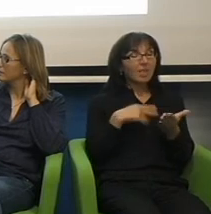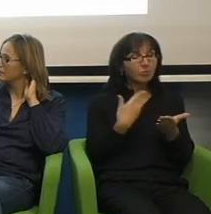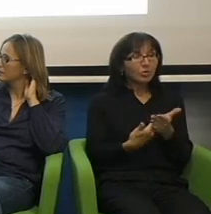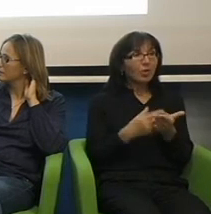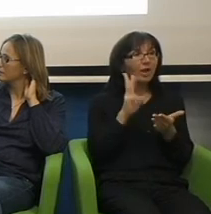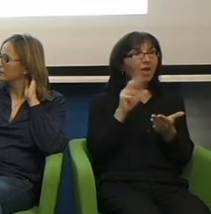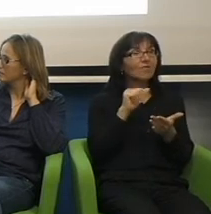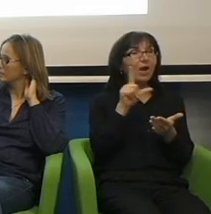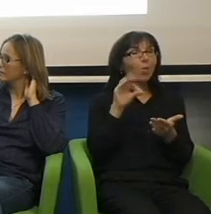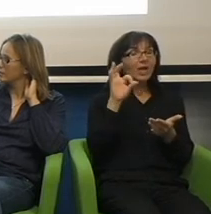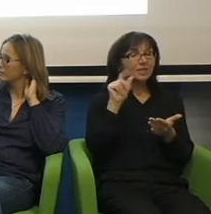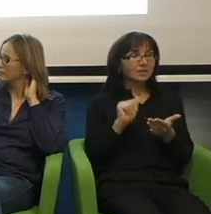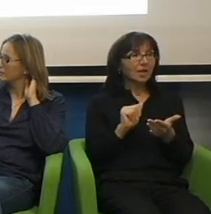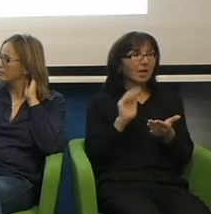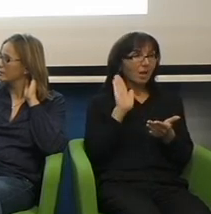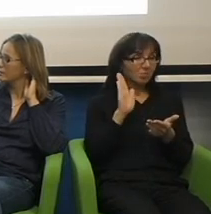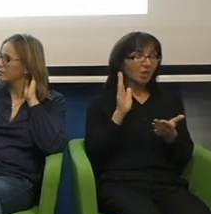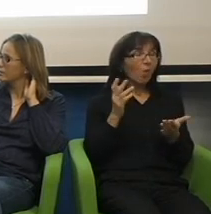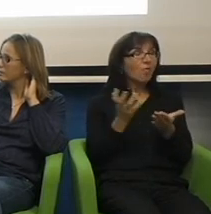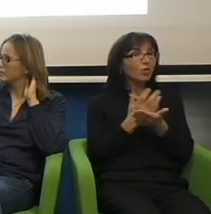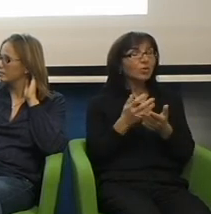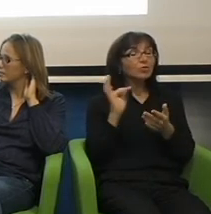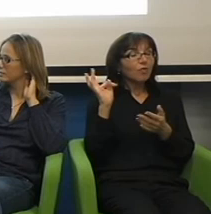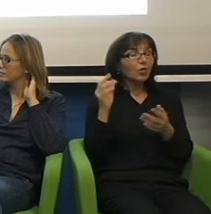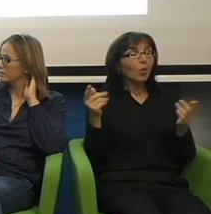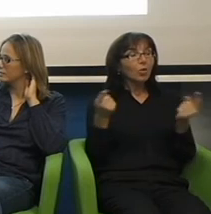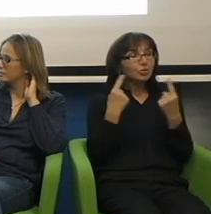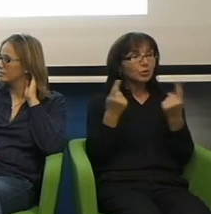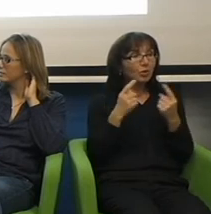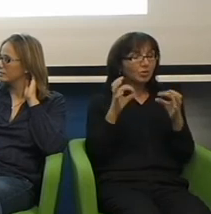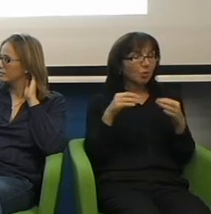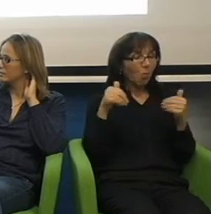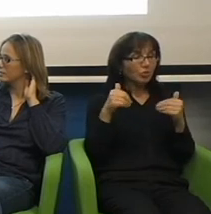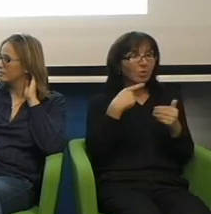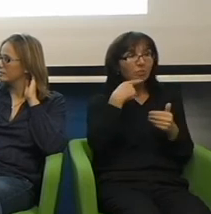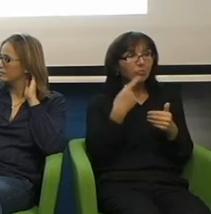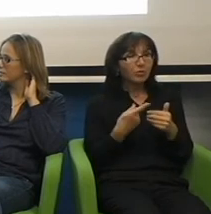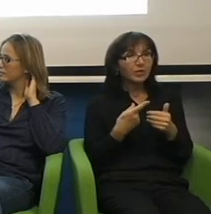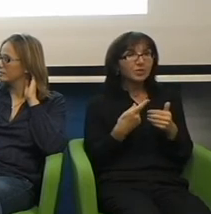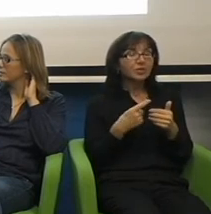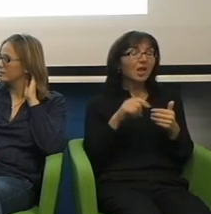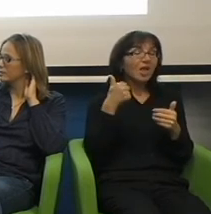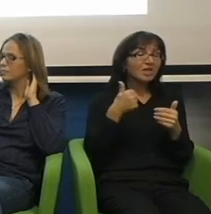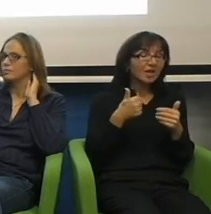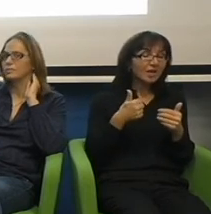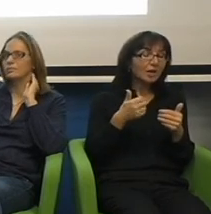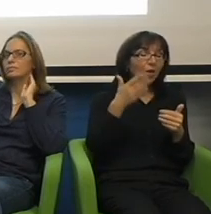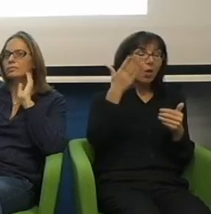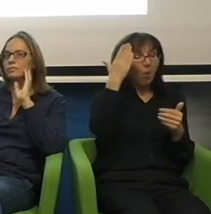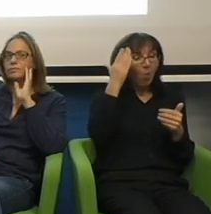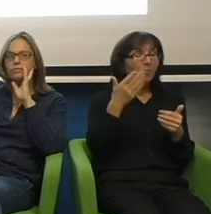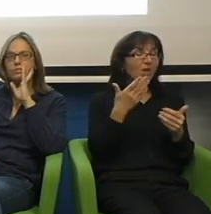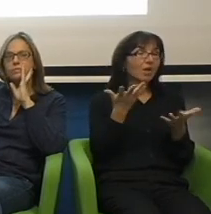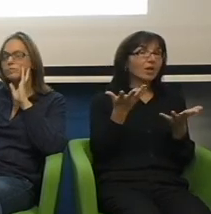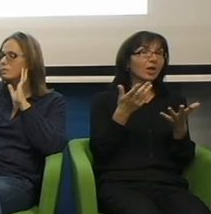umiał zmonetaryzować swoją sytuację, tak? Równie dobrze dzisiaj można to powiedzieć o wielu osobach. Jeden umie zmonetaryzować swoje